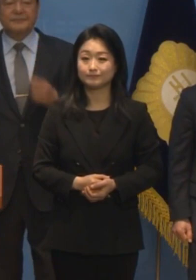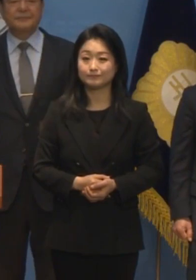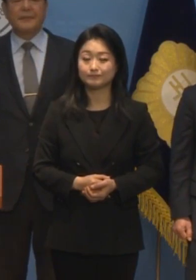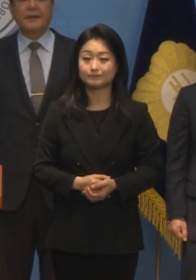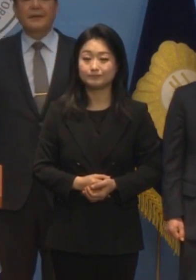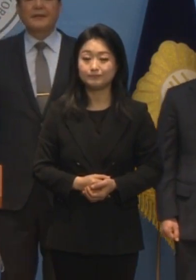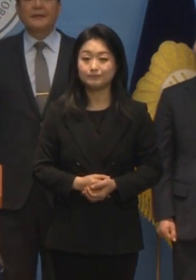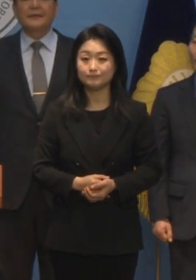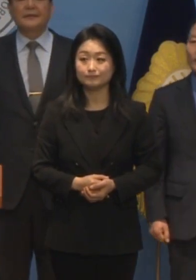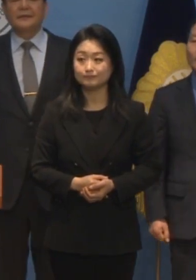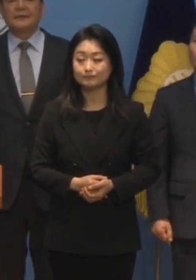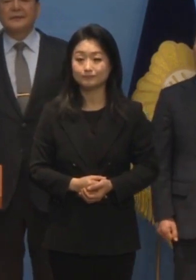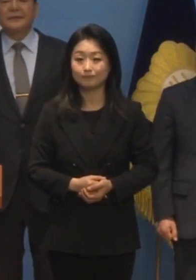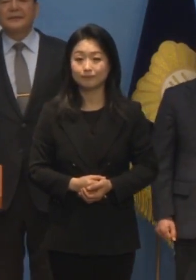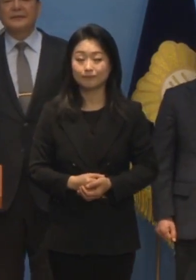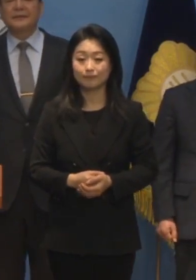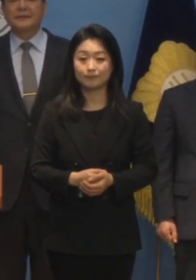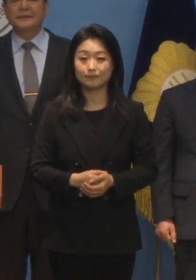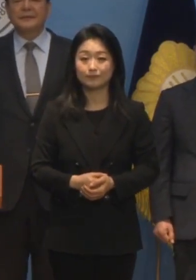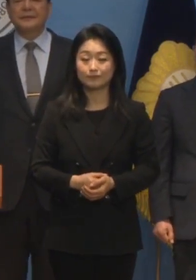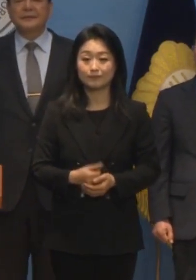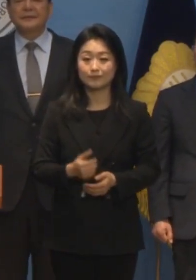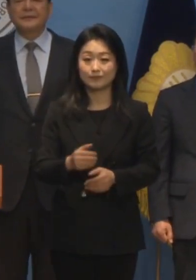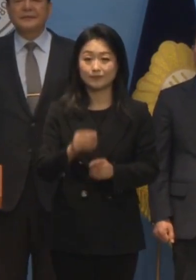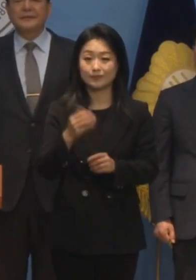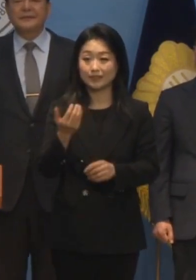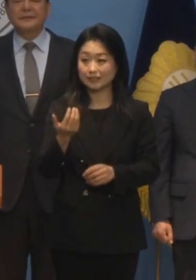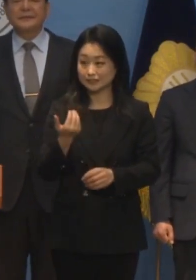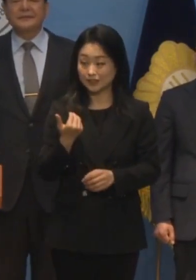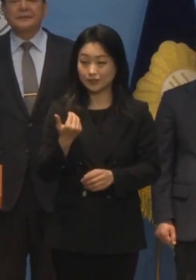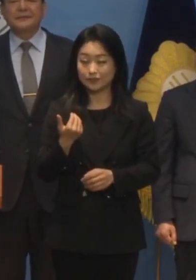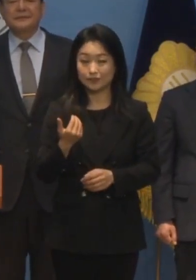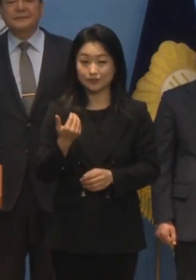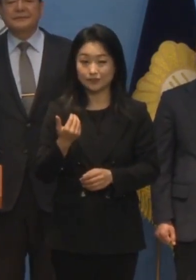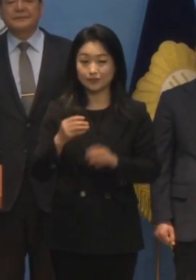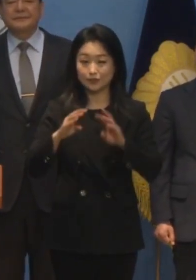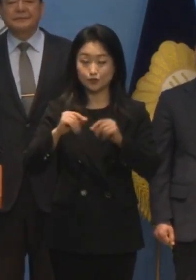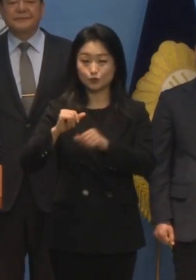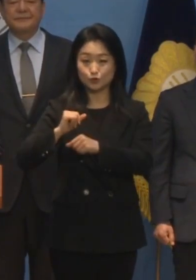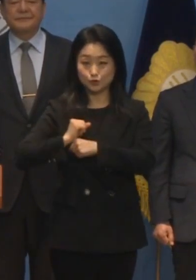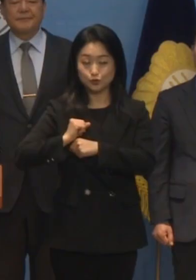네, 예비역 육군대장 전 이작전 사령관 황인권입니다.